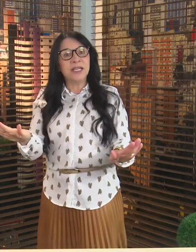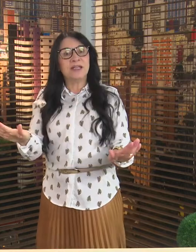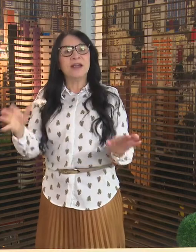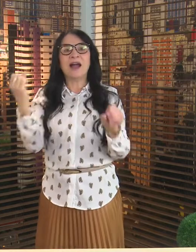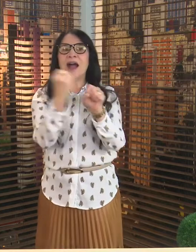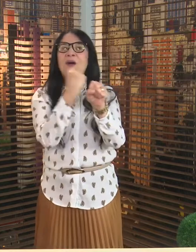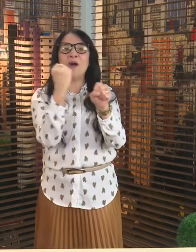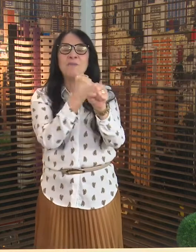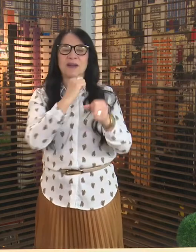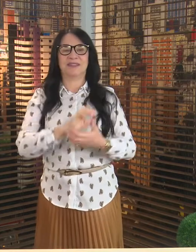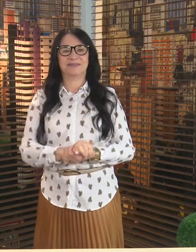concluir a obra.